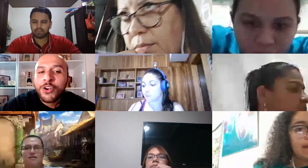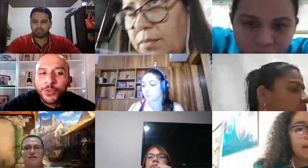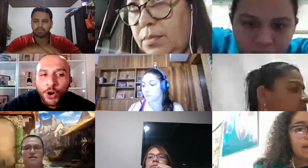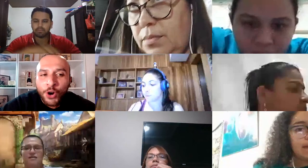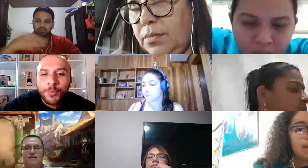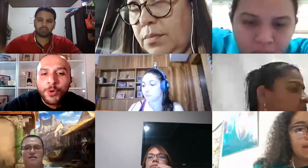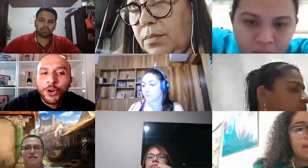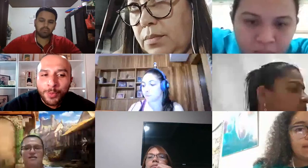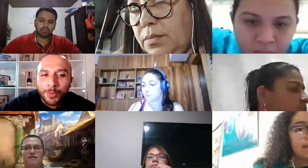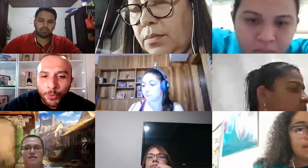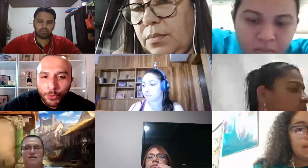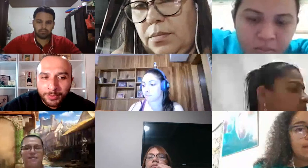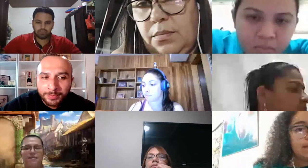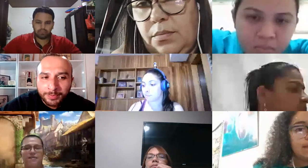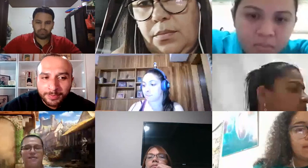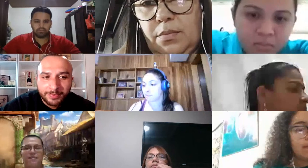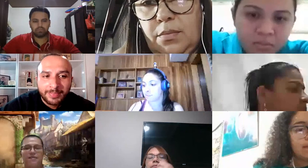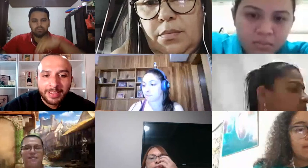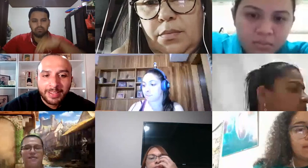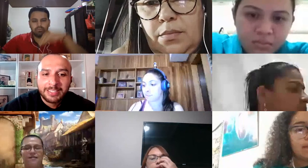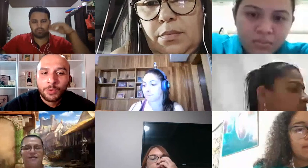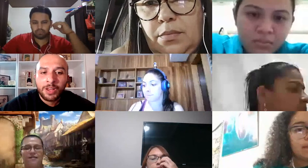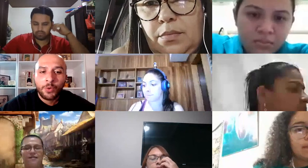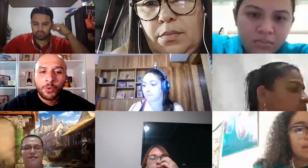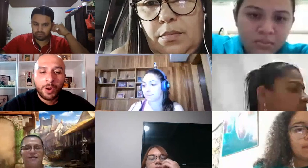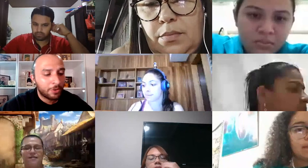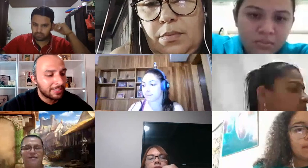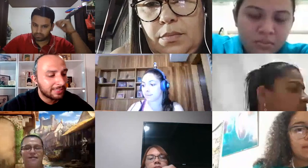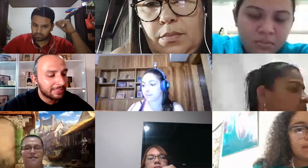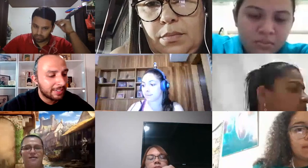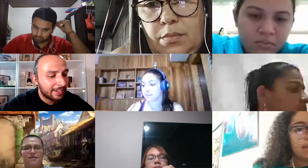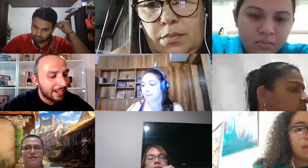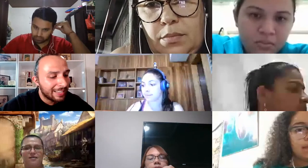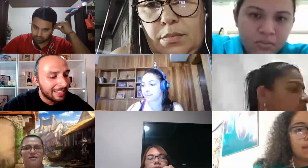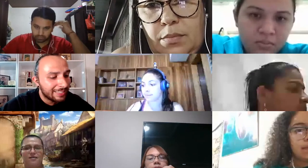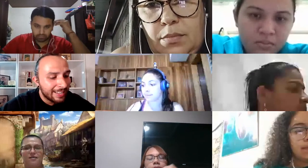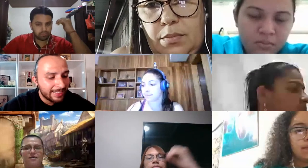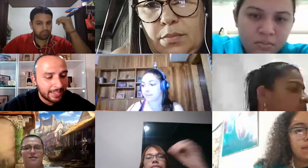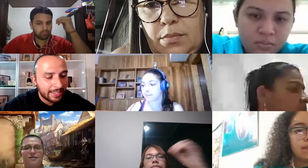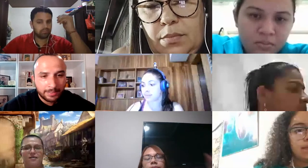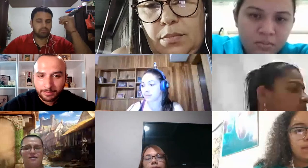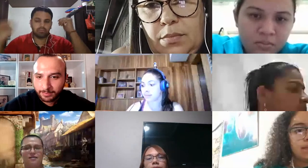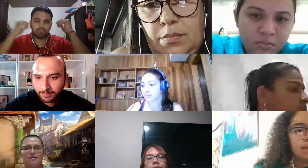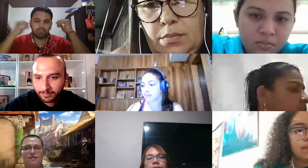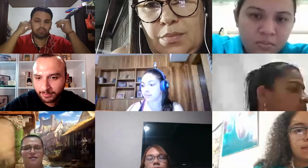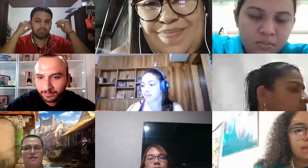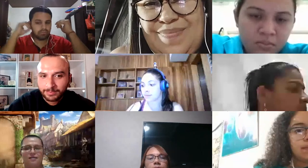Otro error muy común es cuando vamos a hacer la Z.